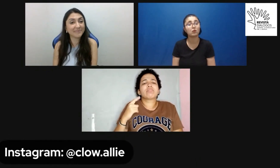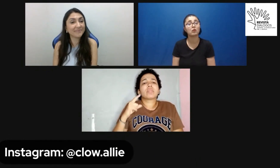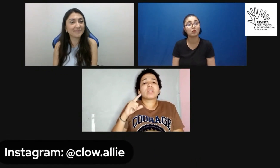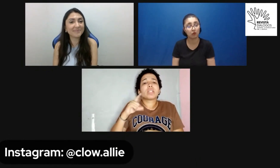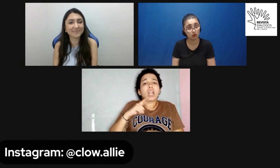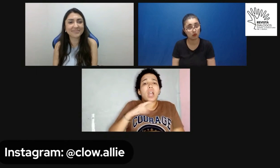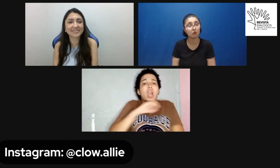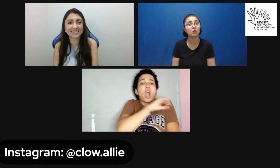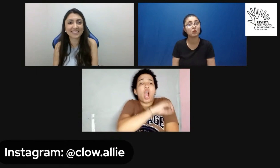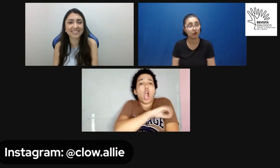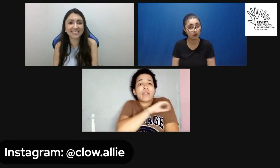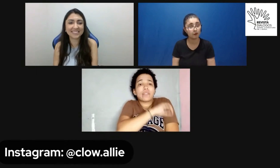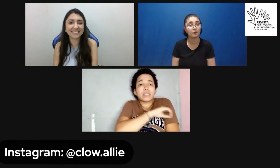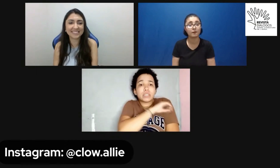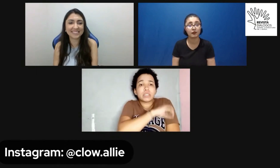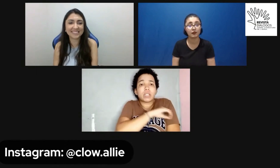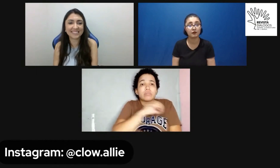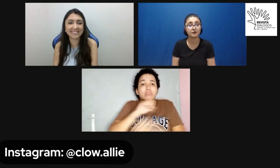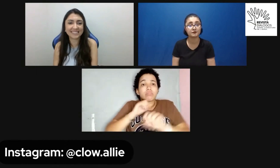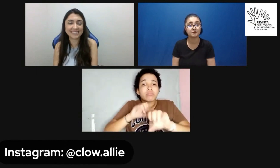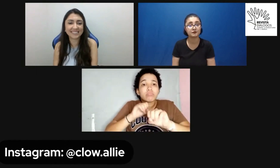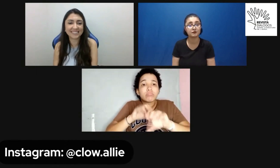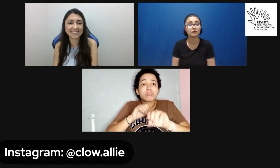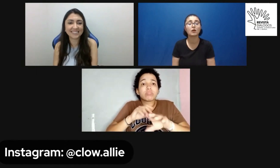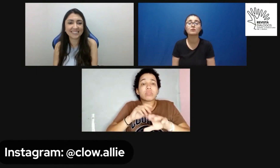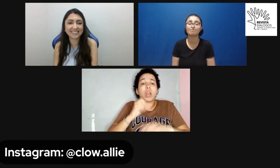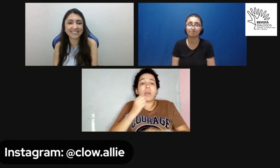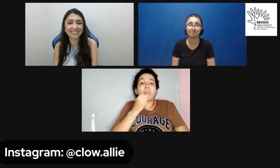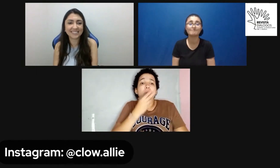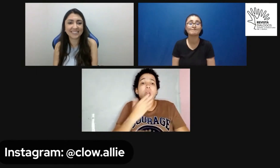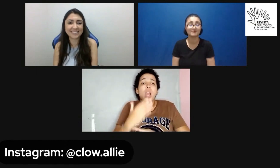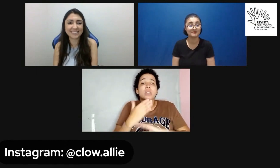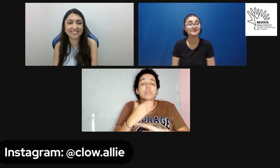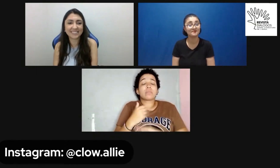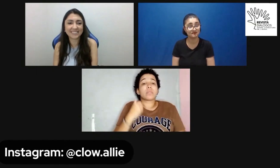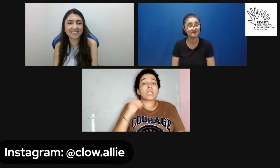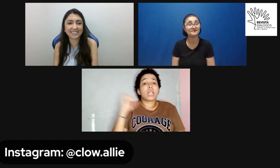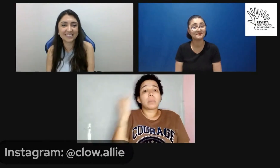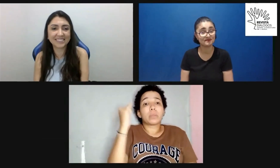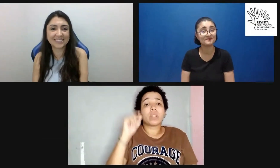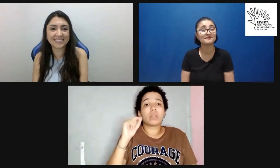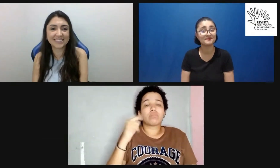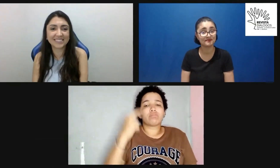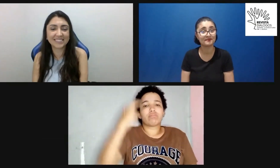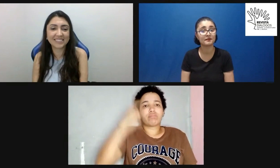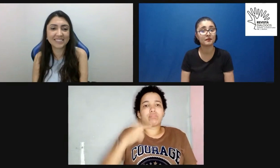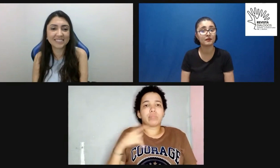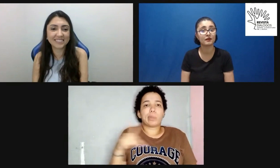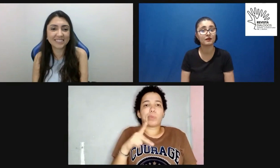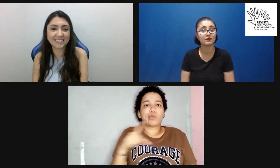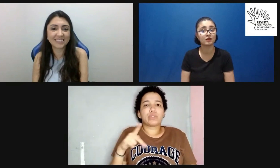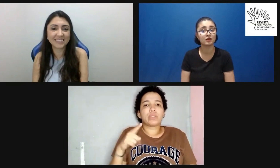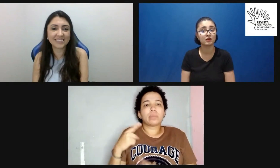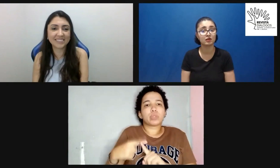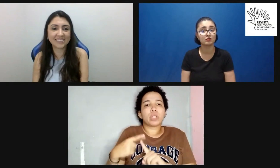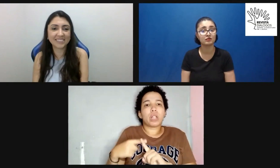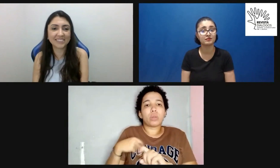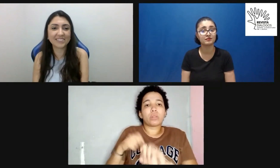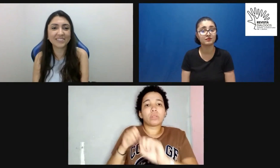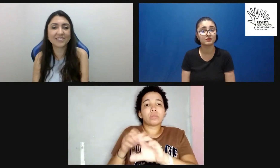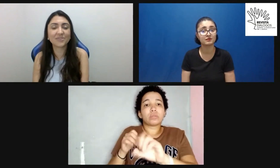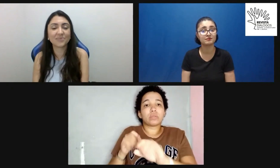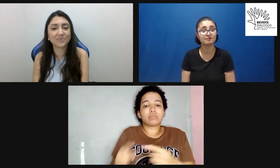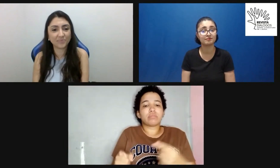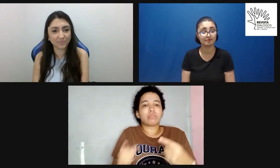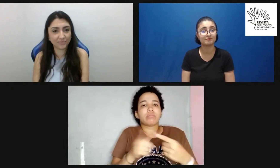de oficinas sobre autoajuda. E eu sou professora e